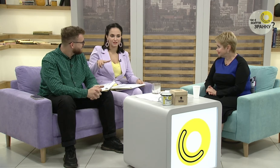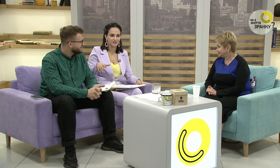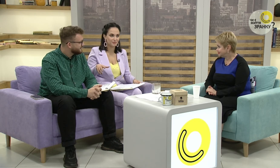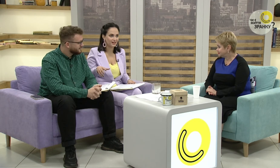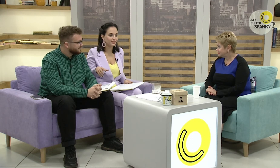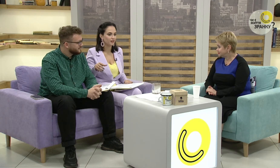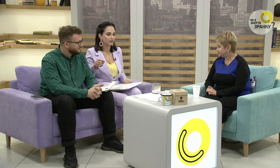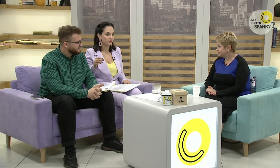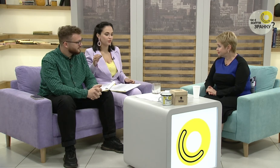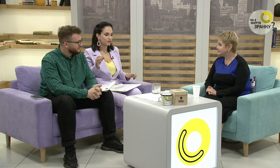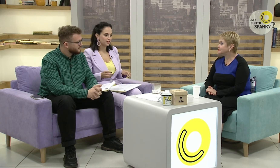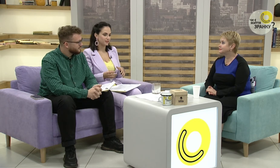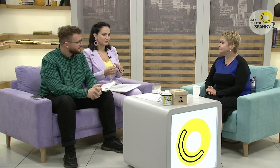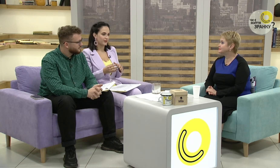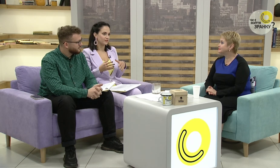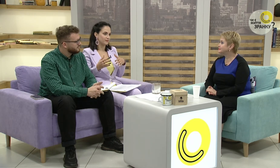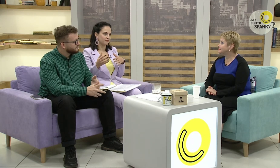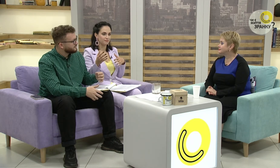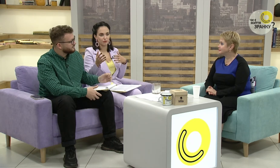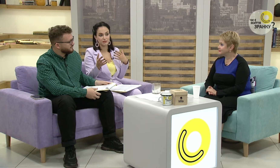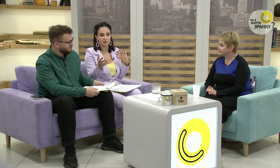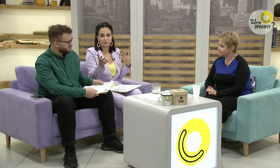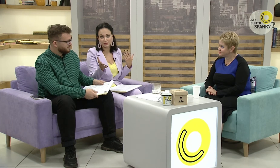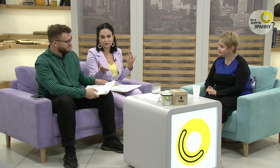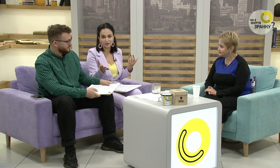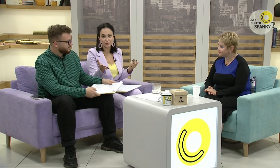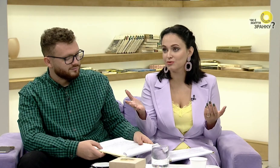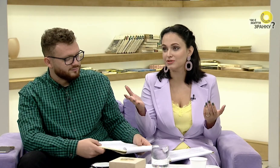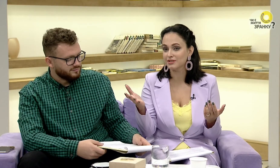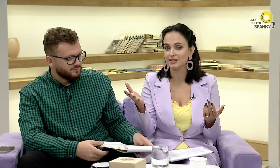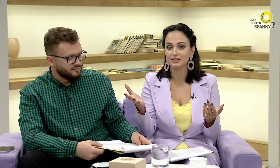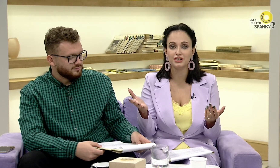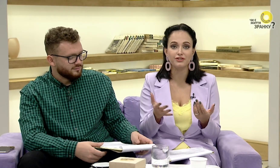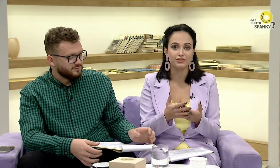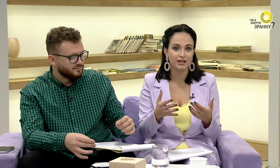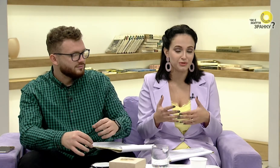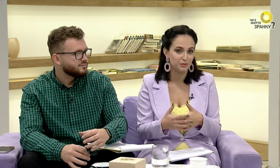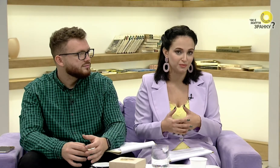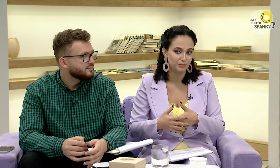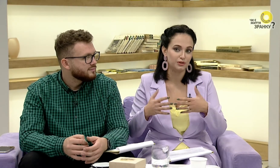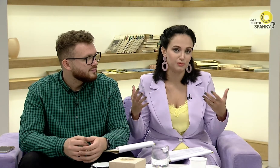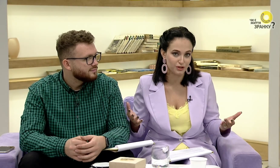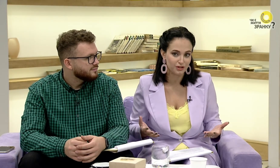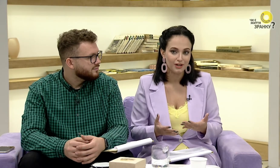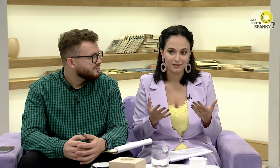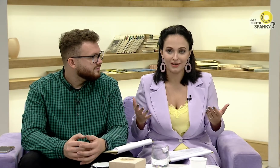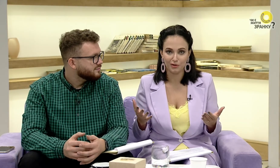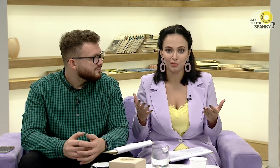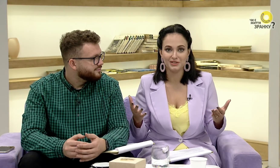ці питання. Хочеться, насправді, можливо, допомогти комусь з глядачів і нам самим бути більш так обізнаними